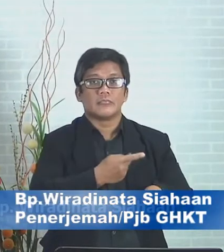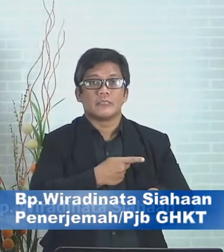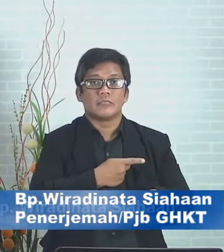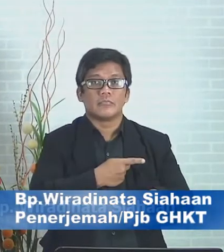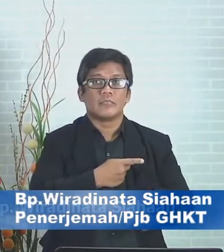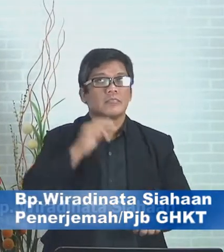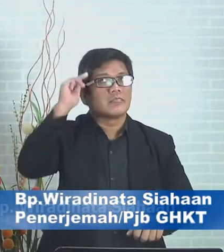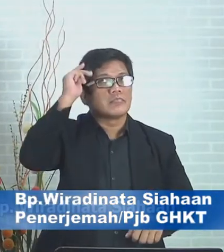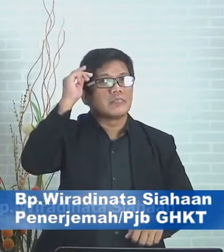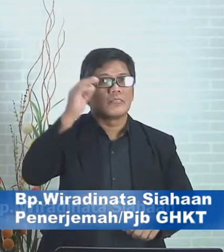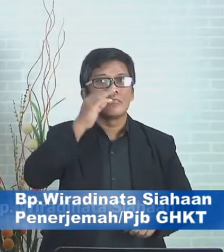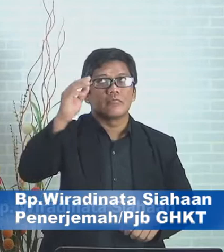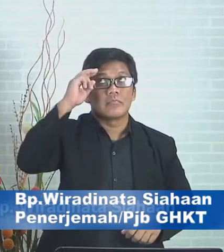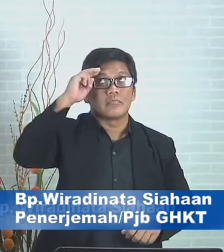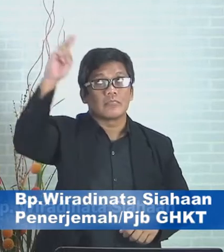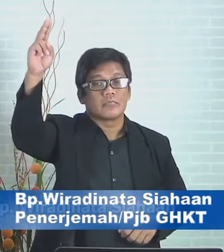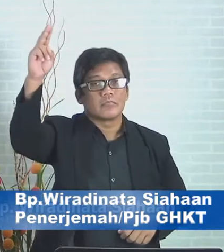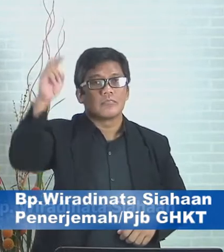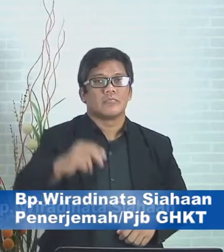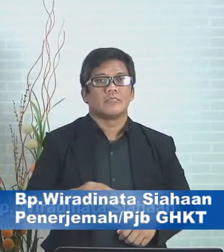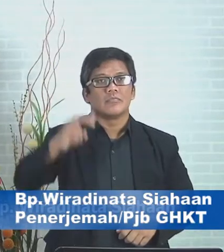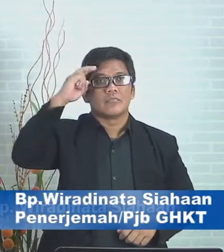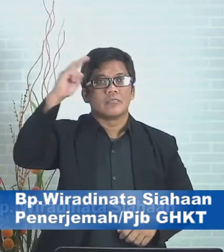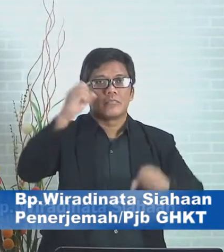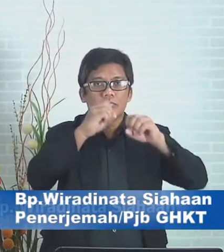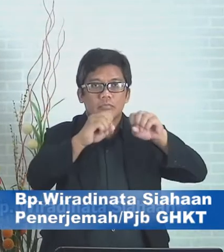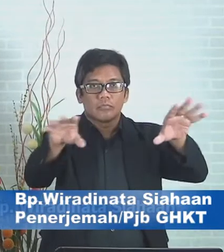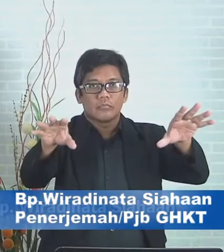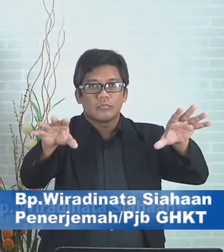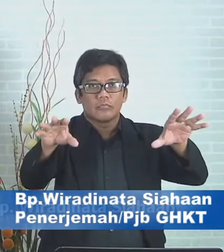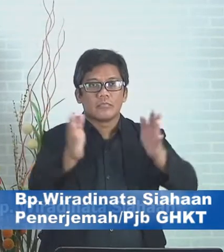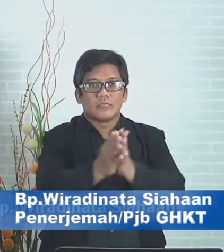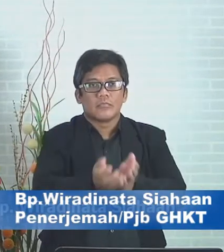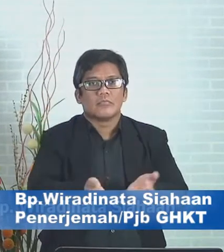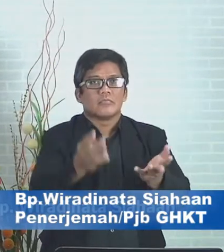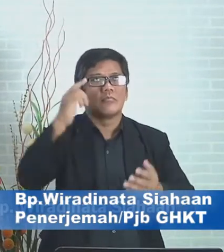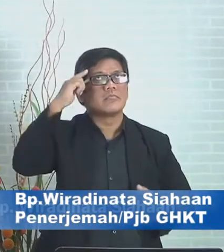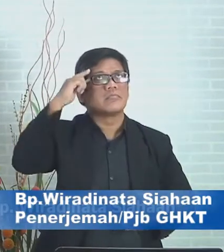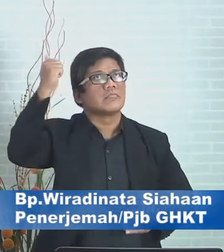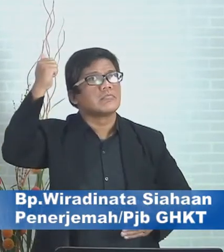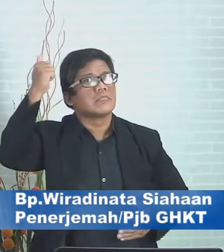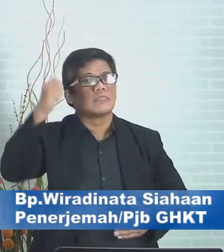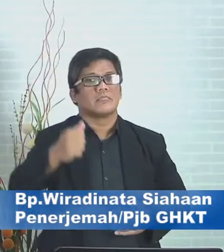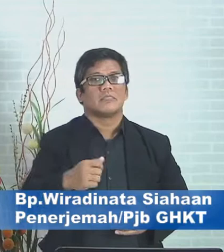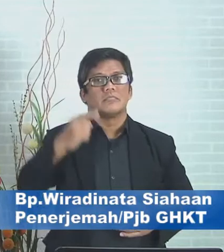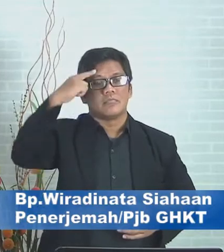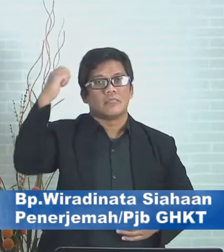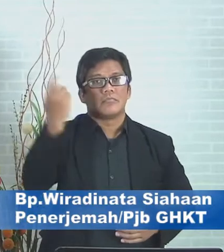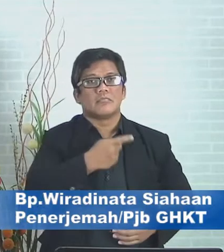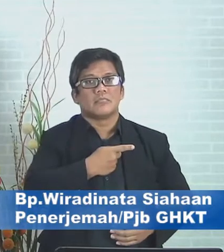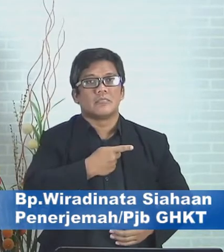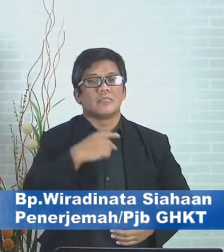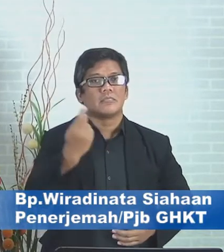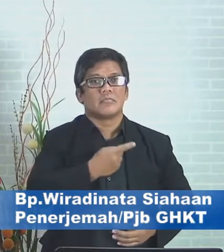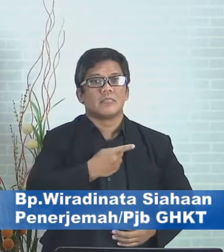merenungkan firman Tuhan Kiranya Tuhan akan memberkati dan memberikan pengertian bagi kami agar kami boleh